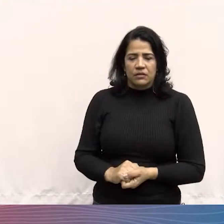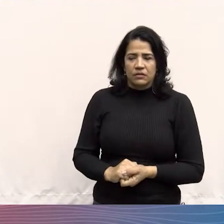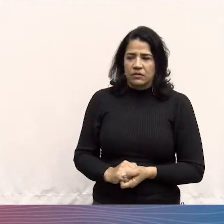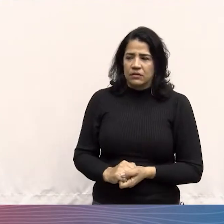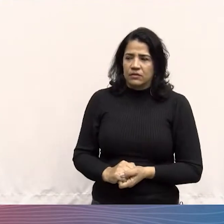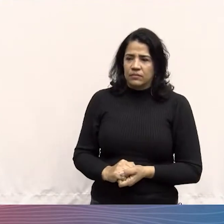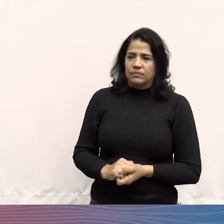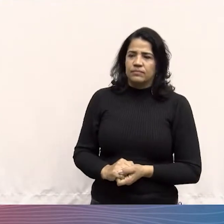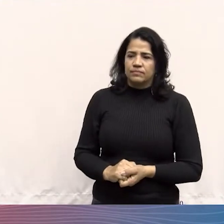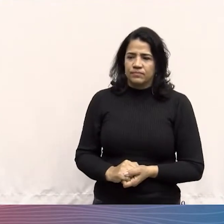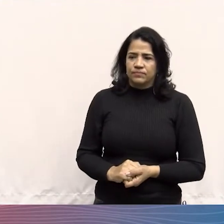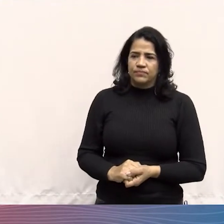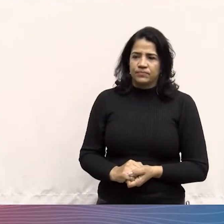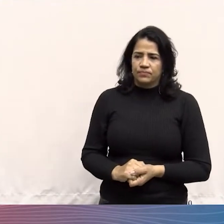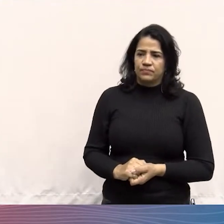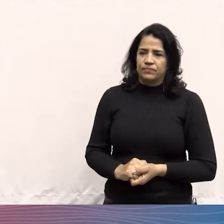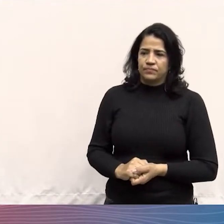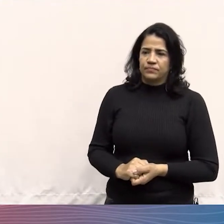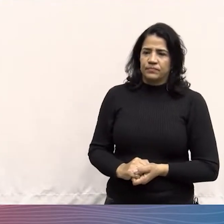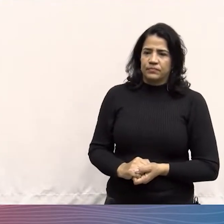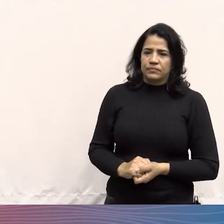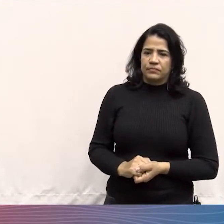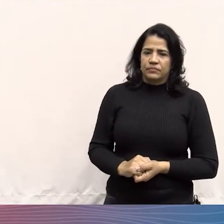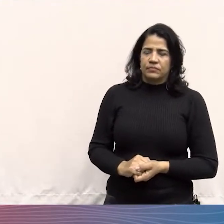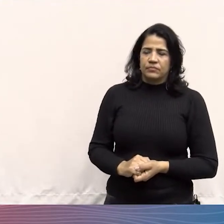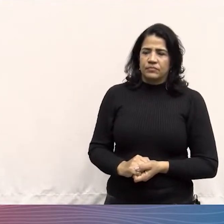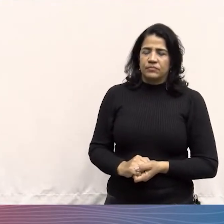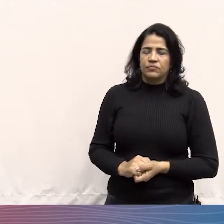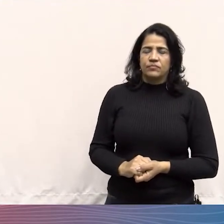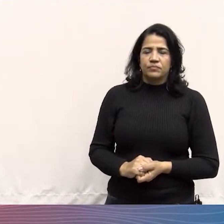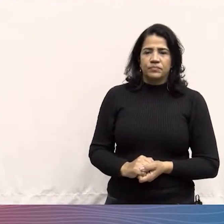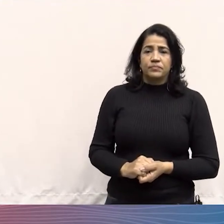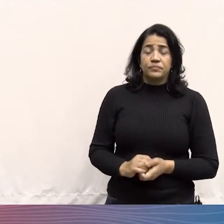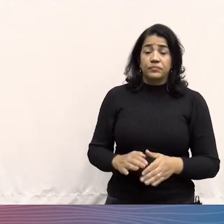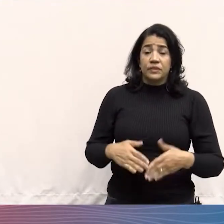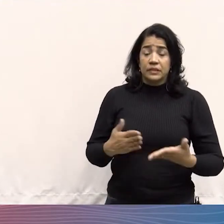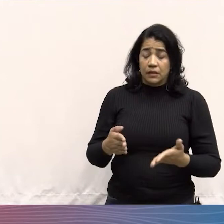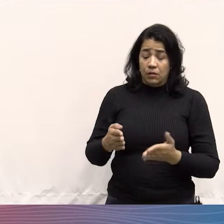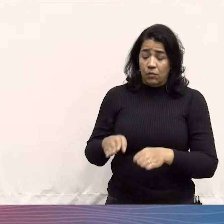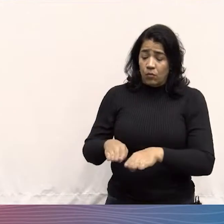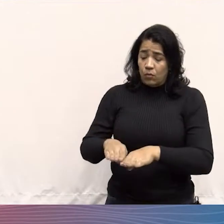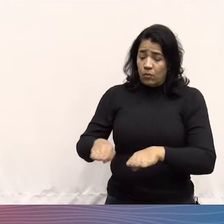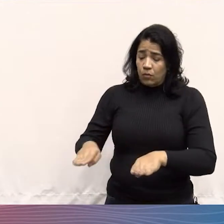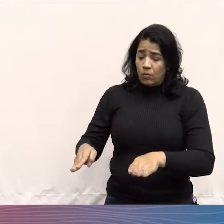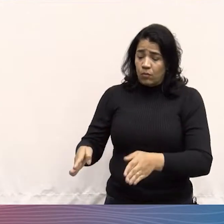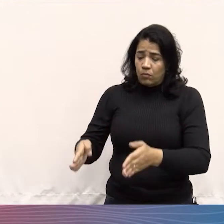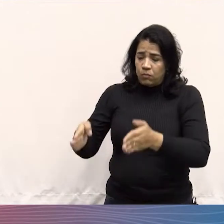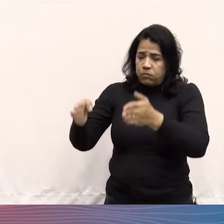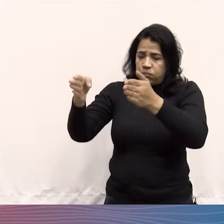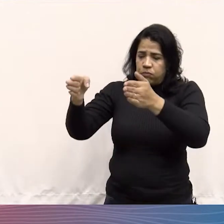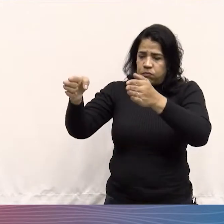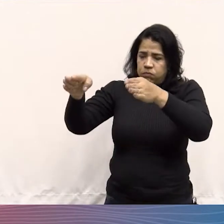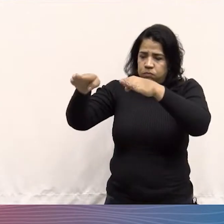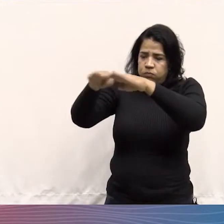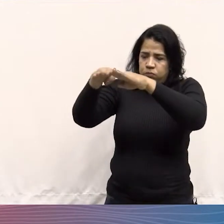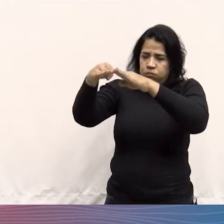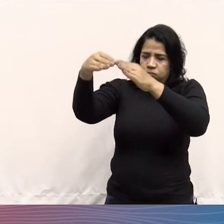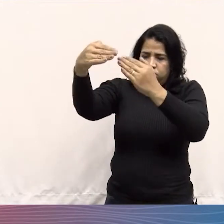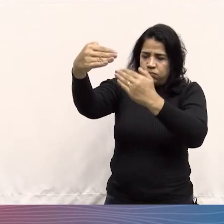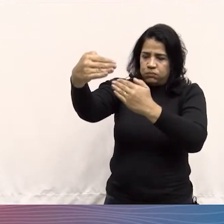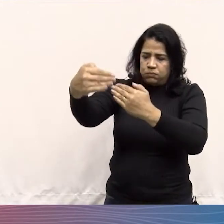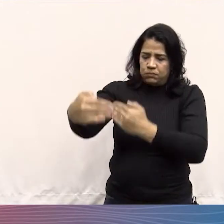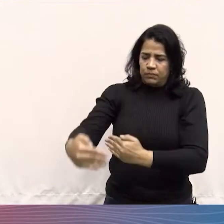né, tal. Aí vamos, esse cubo aí, irmãos, quando terminar a edificação,